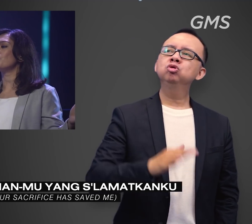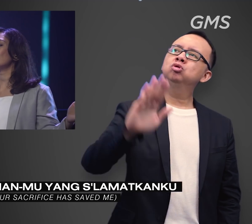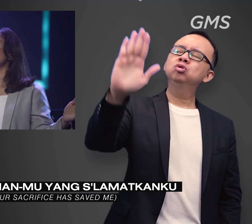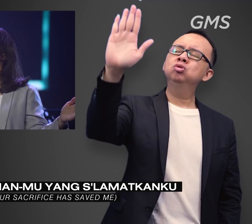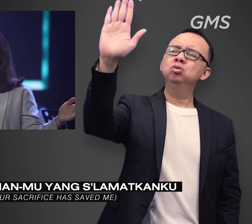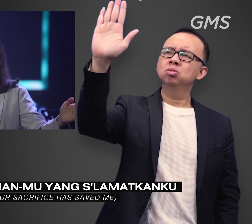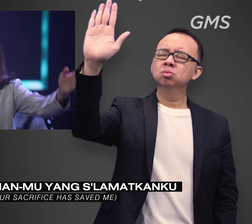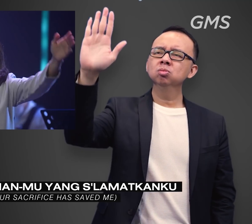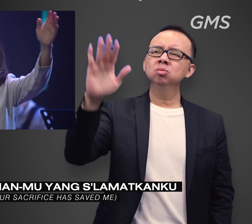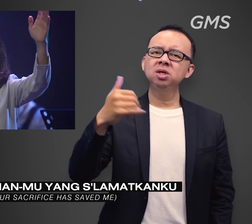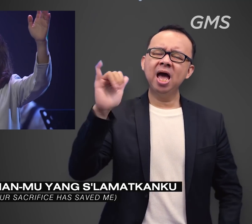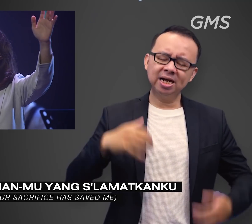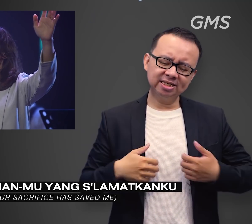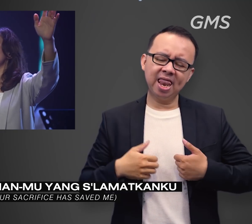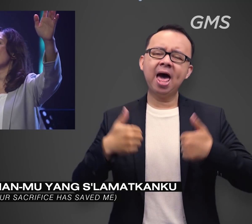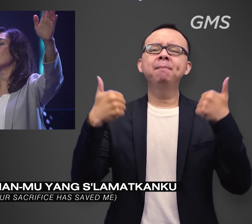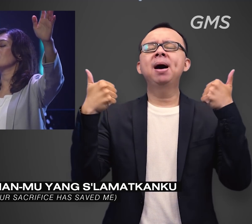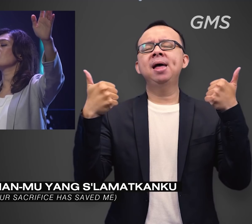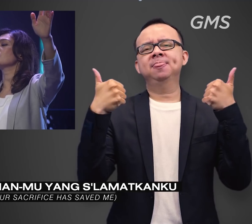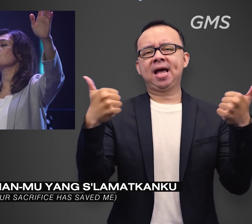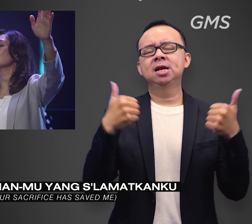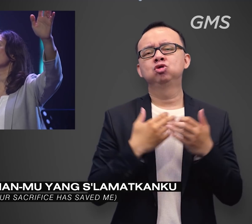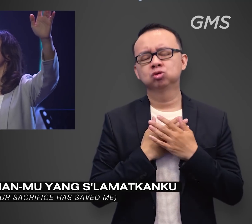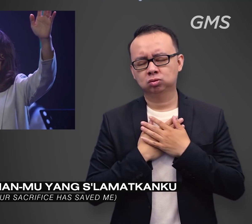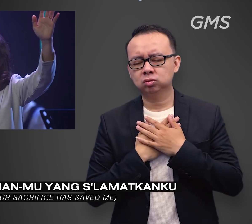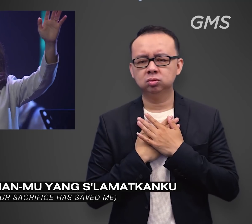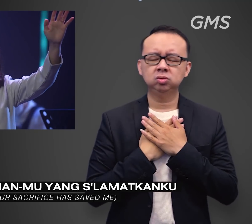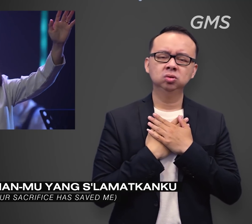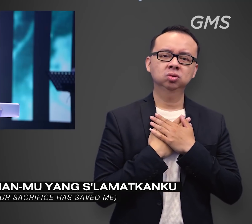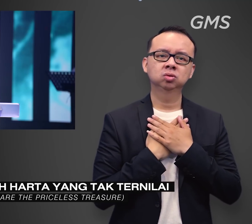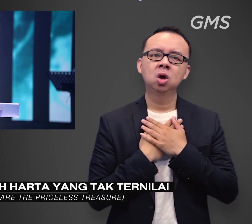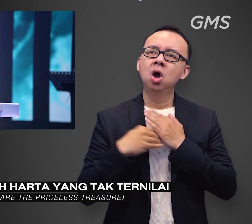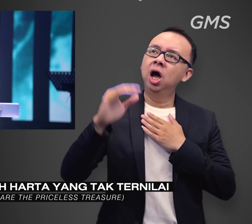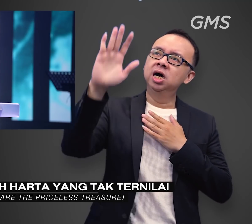pengorbanan-Mu yang selamatkanku.